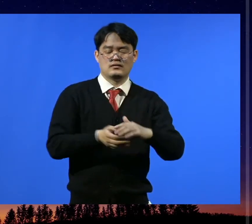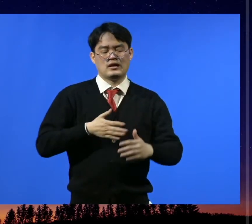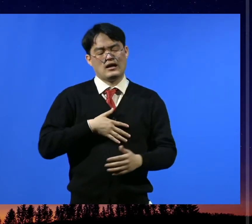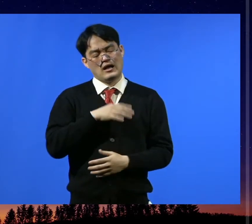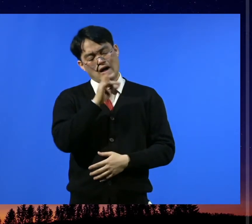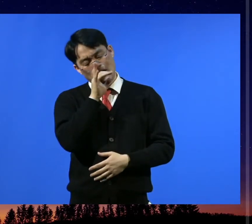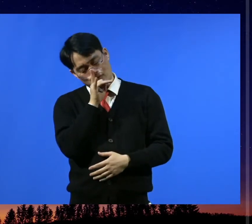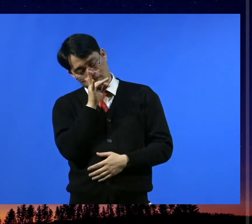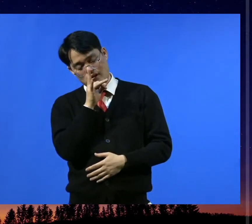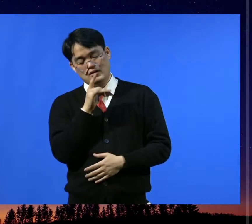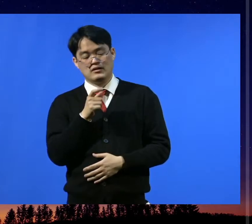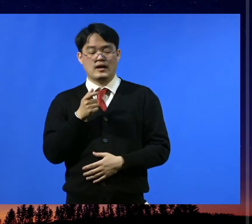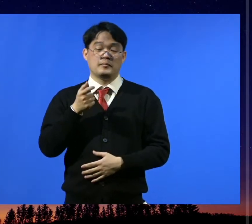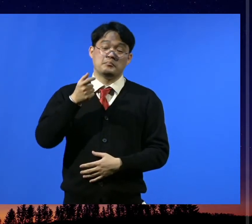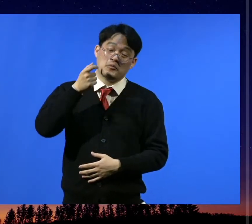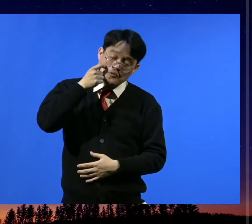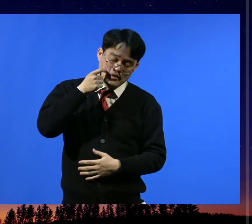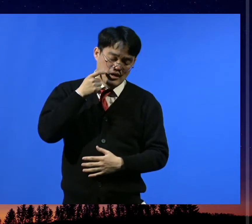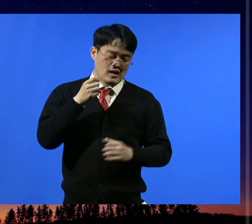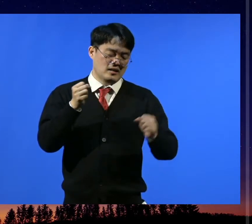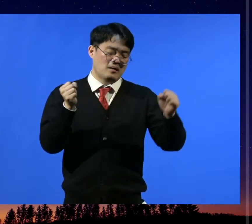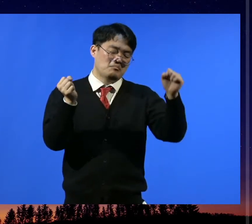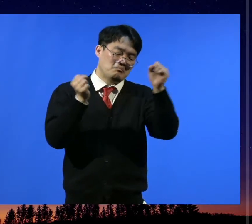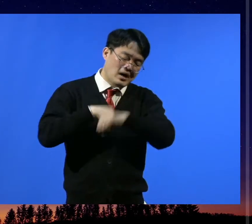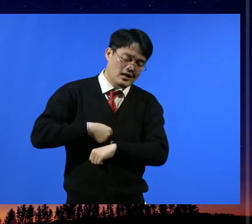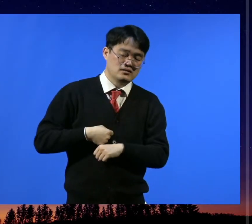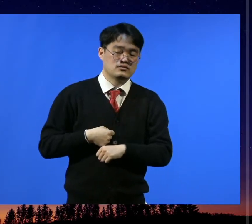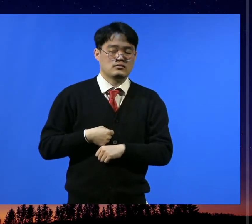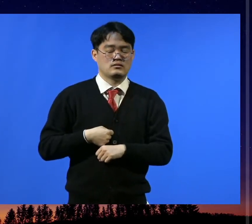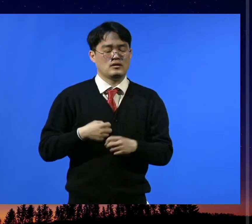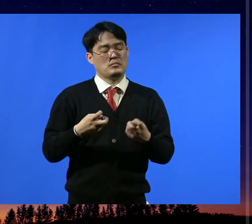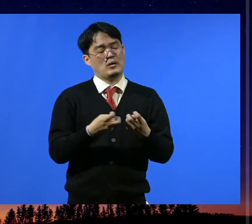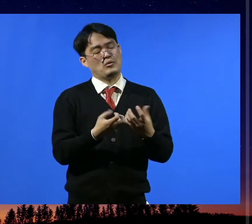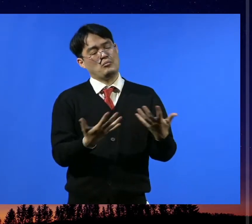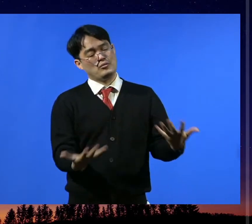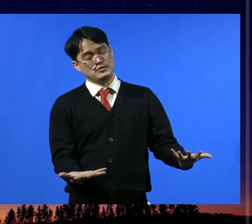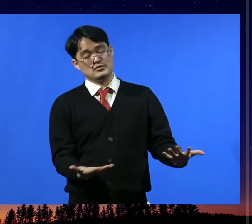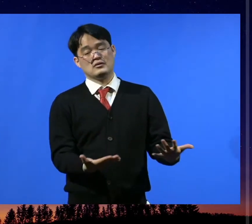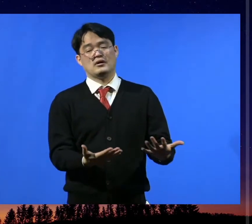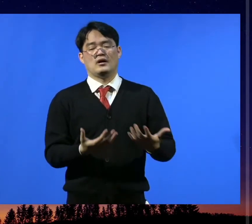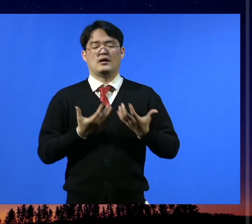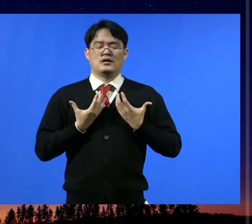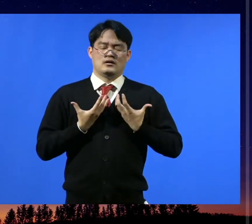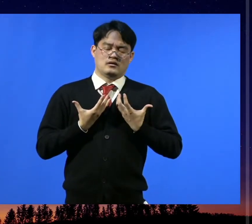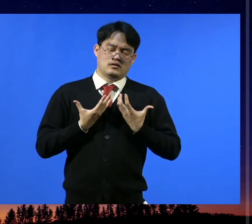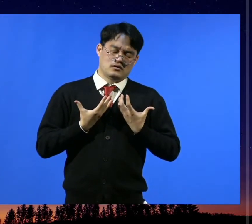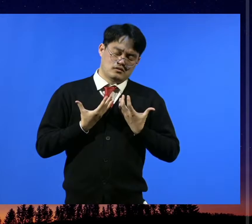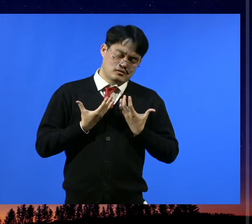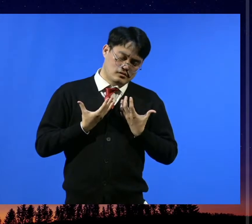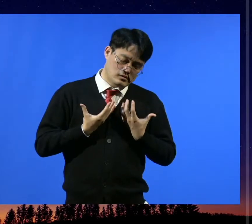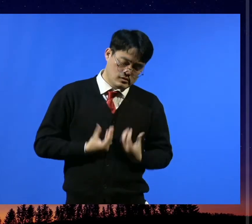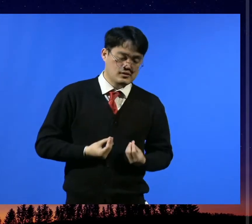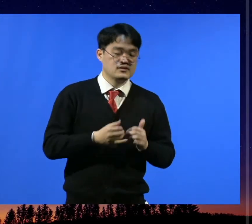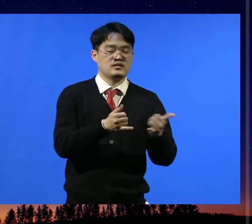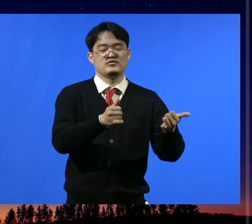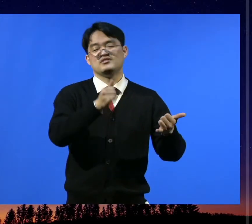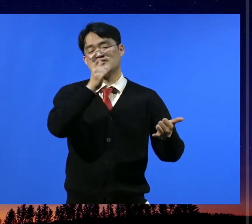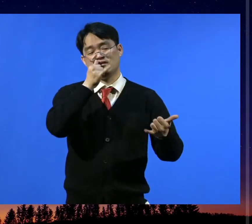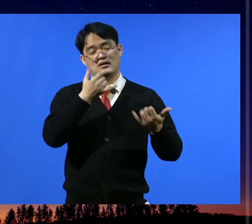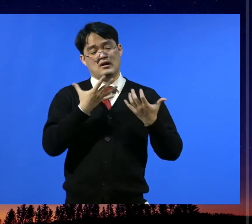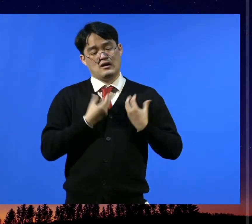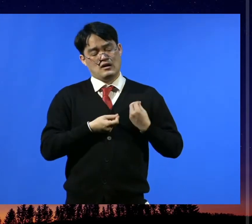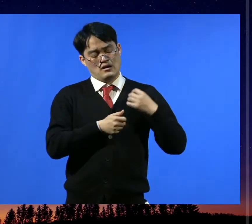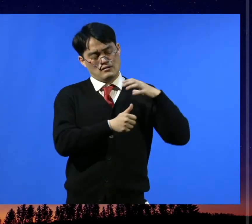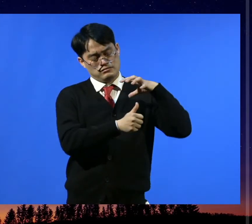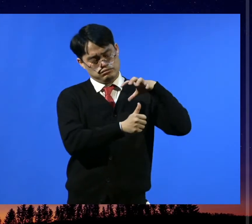돼, 나는 어쩔 수 없어, 그리고 절망감에 빠져 있는 사람들이 있어요. 절망에 찌들려 있는 사람들이